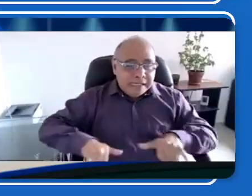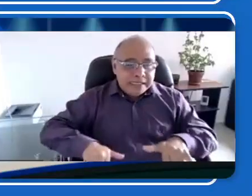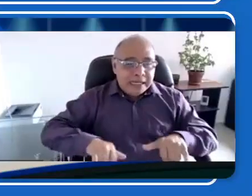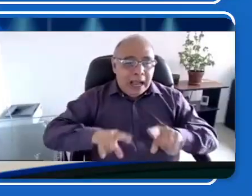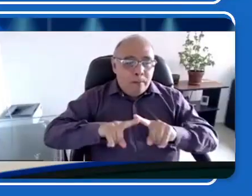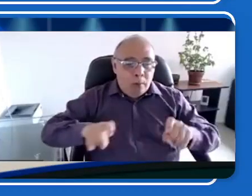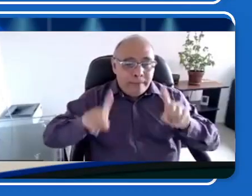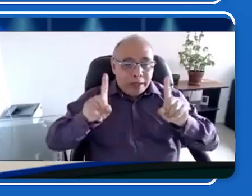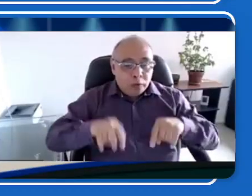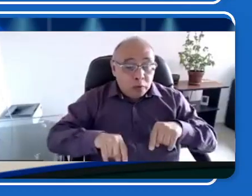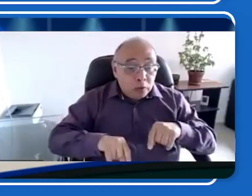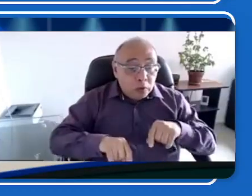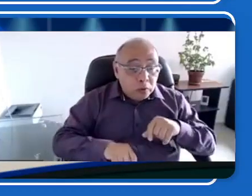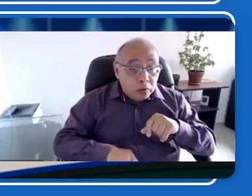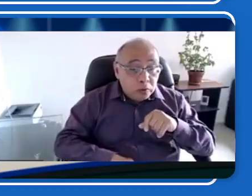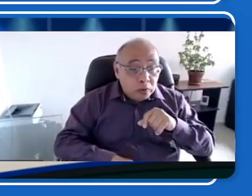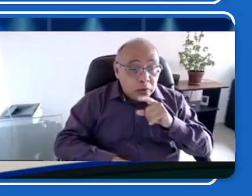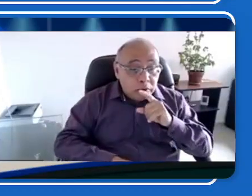discapacidad.